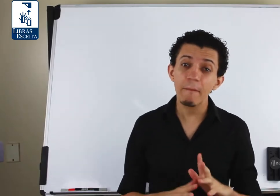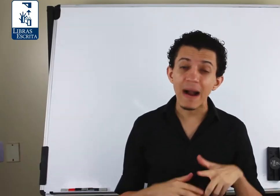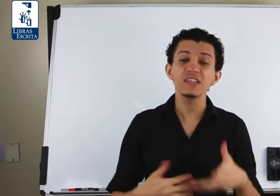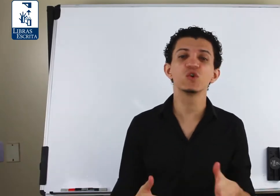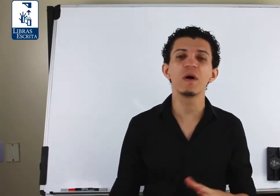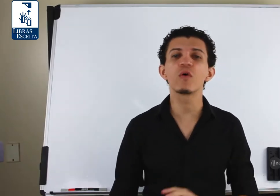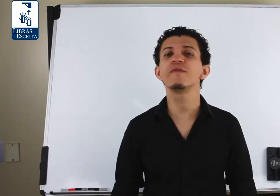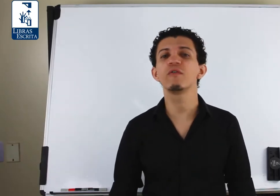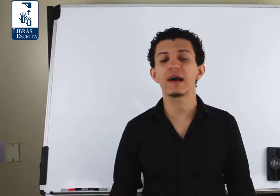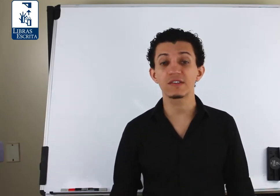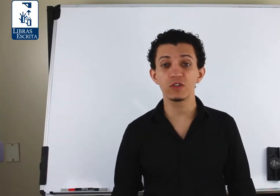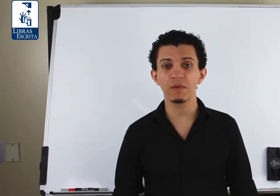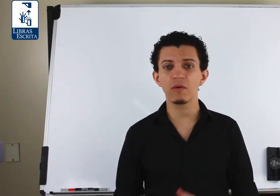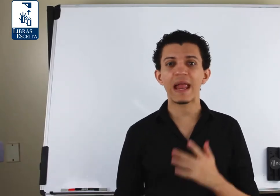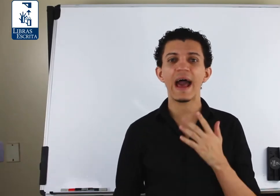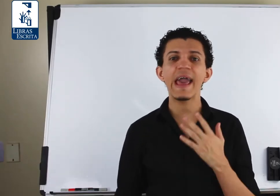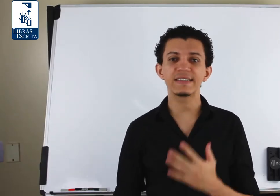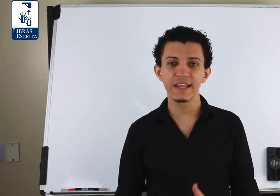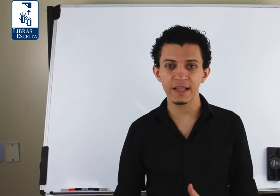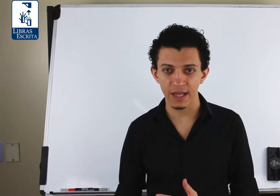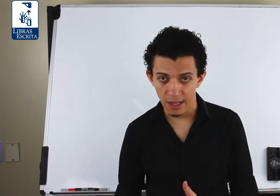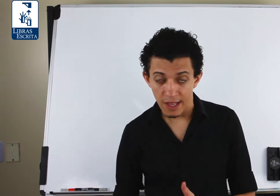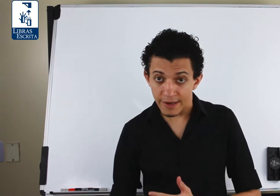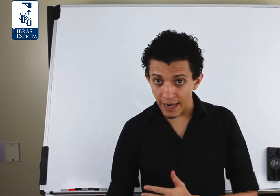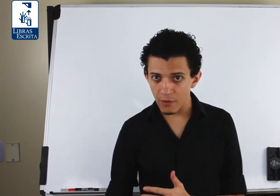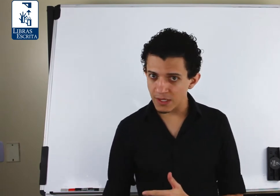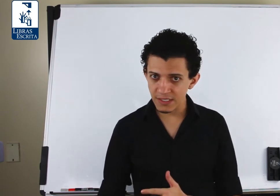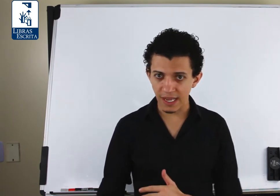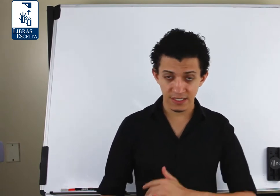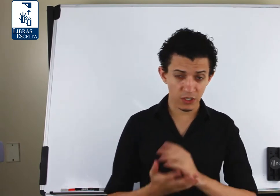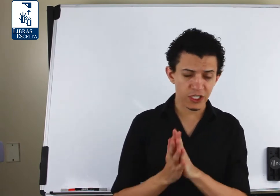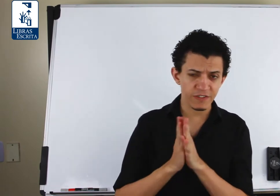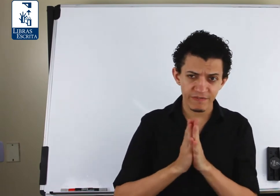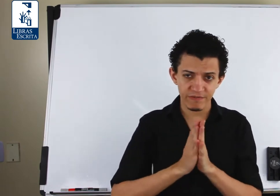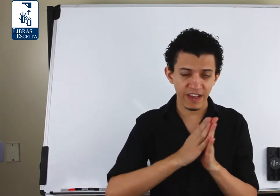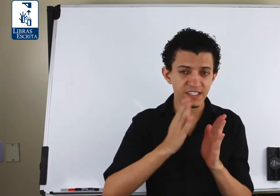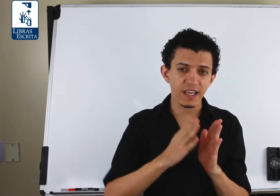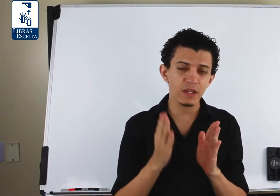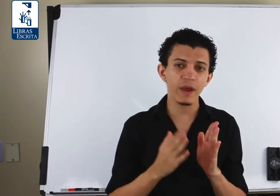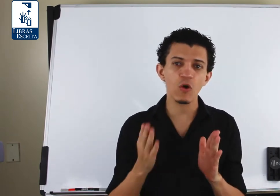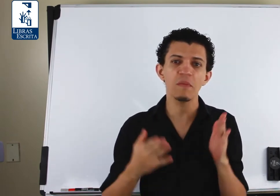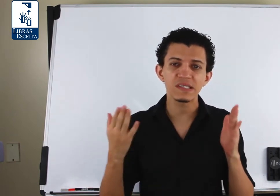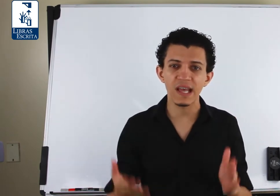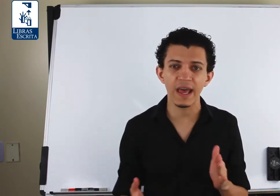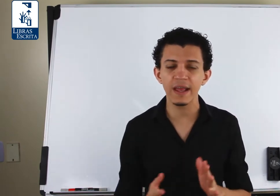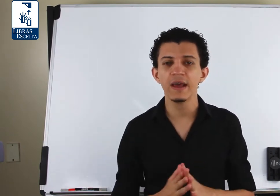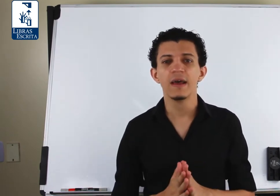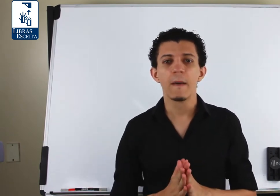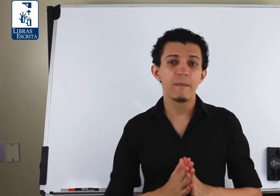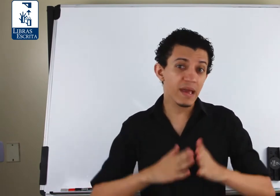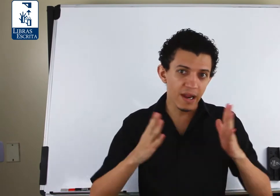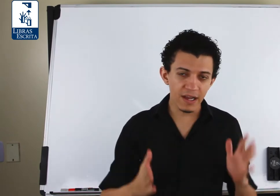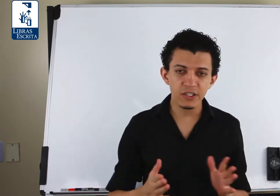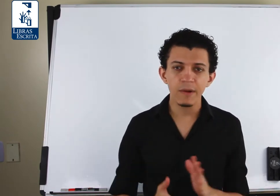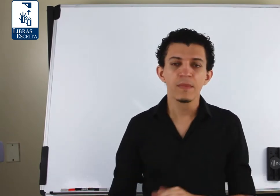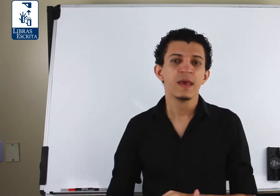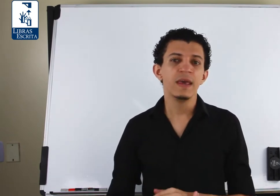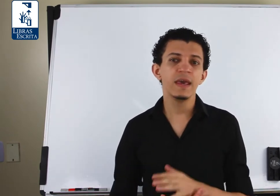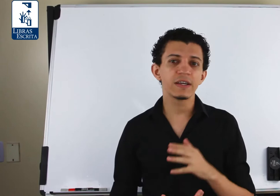mais uma configuração de mão na escrita da língua de sinais. Então a gente vem seguindo aí com uma série bem grande e a